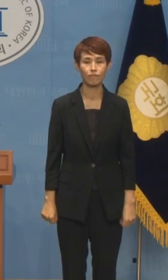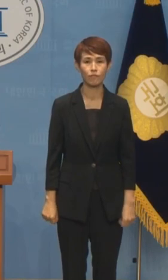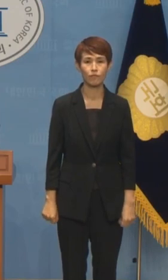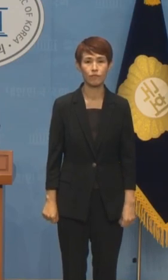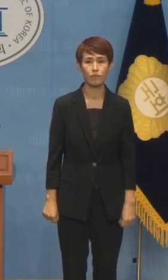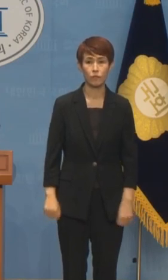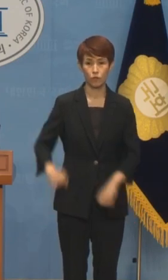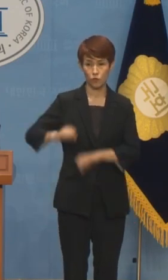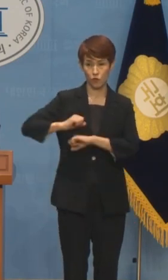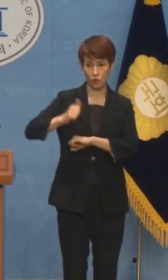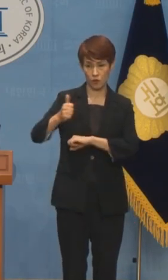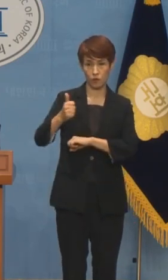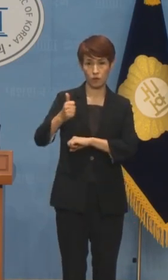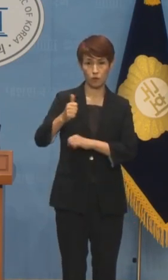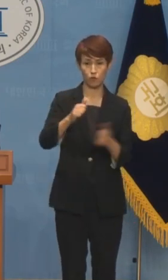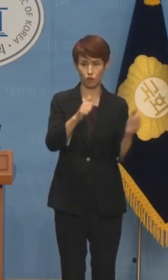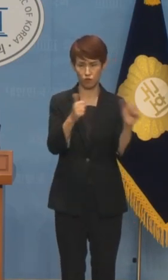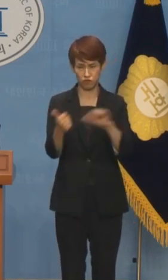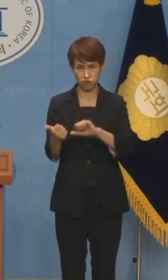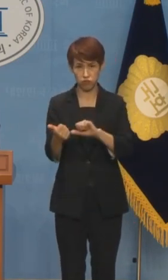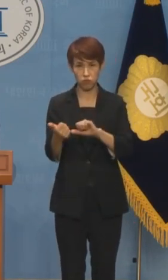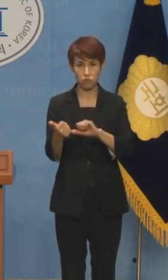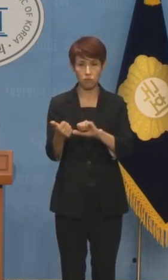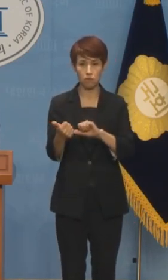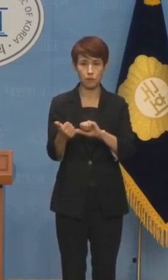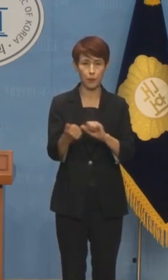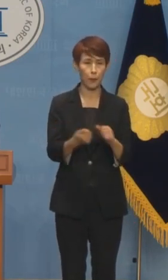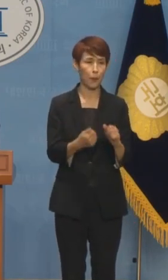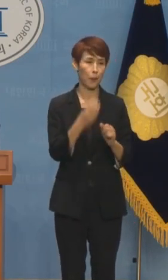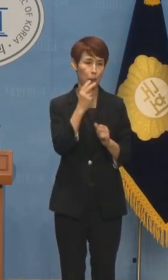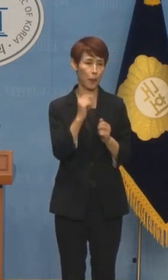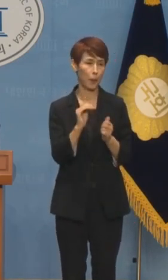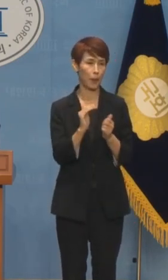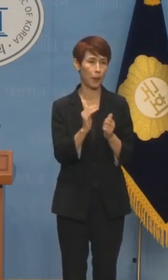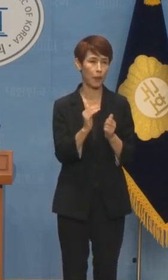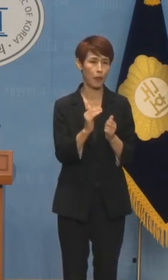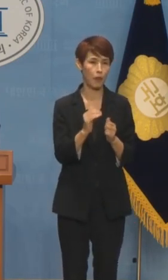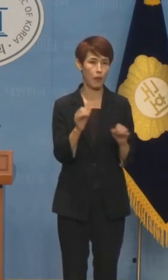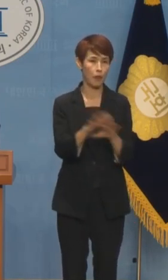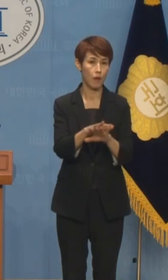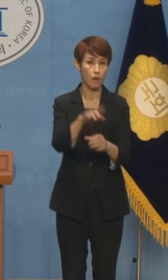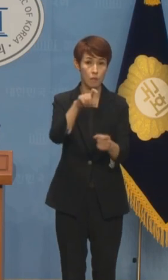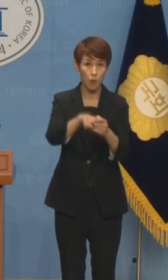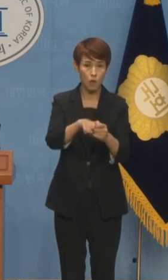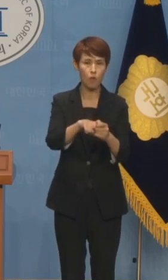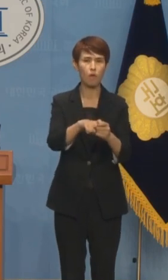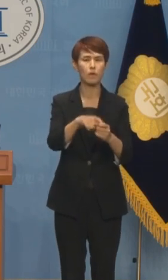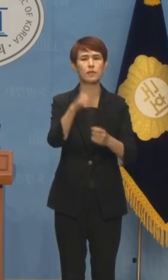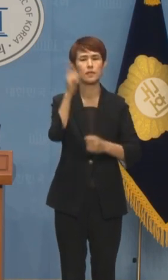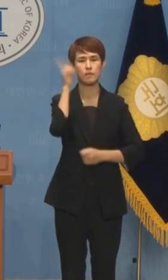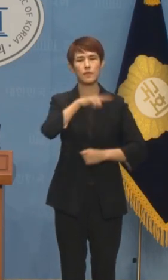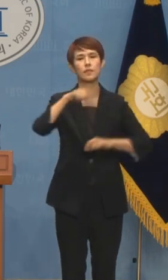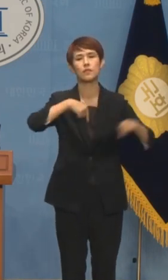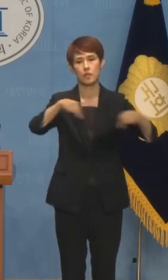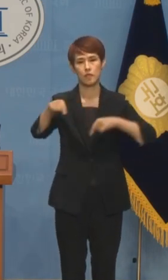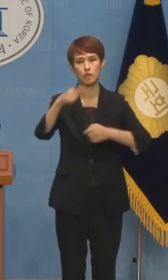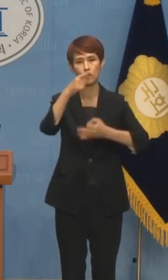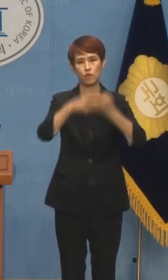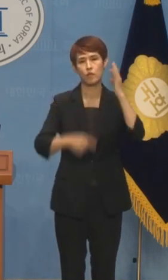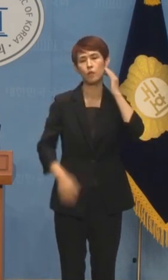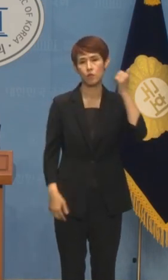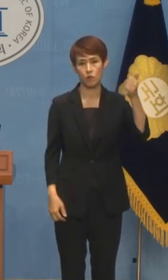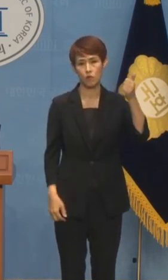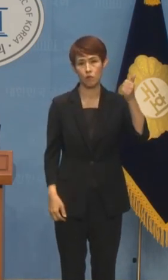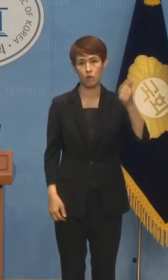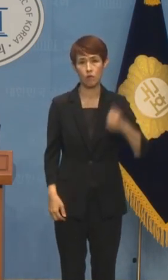병사의 억울한 죽음을 덮으려는 나쁜 정치를 하고 있는 윤석열 대통령입니다. 대통령실이 해병대원